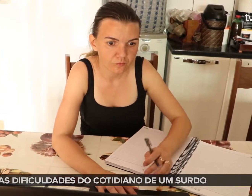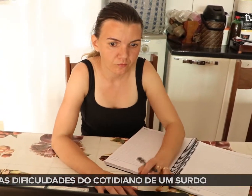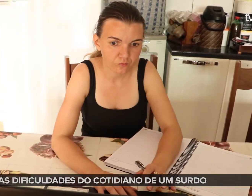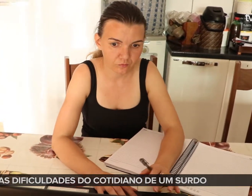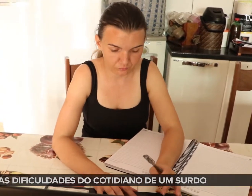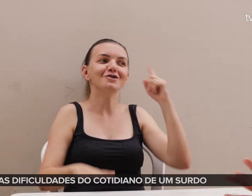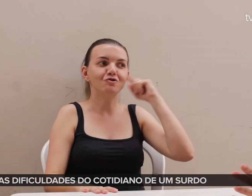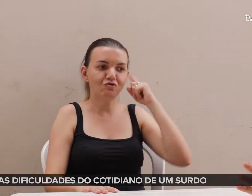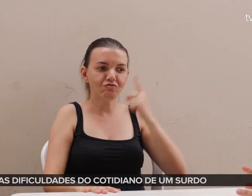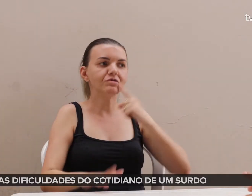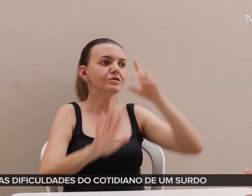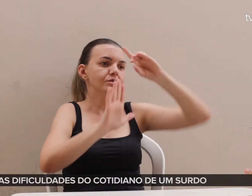capaz.